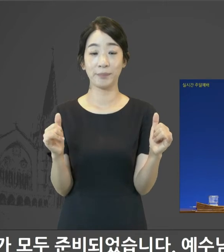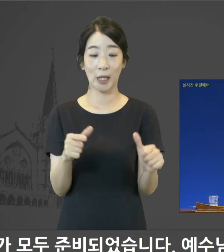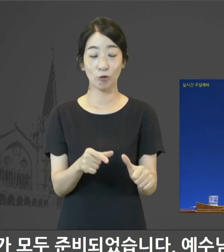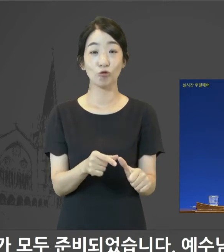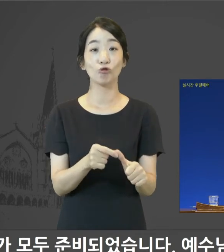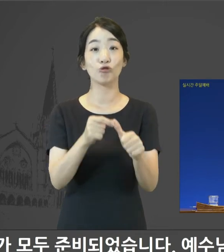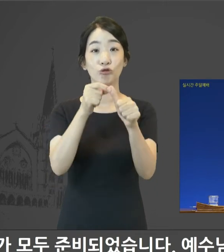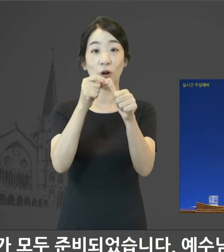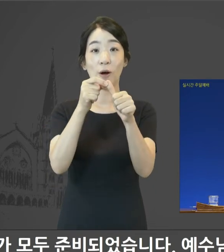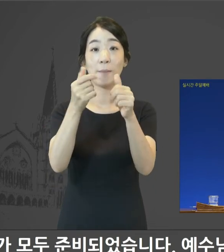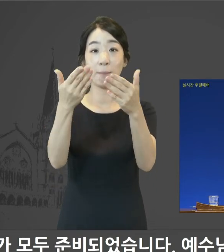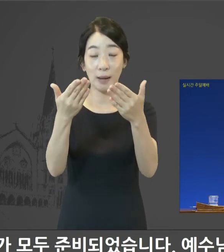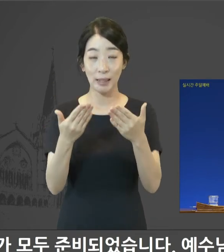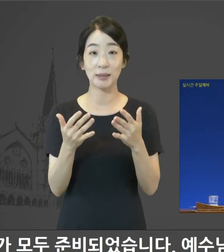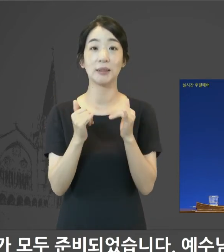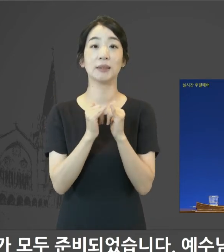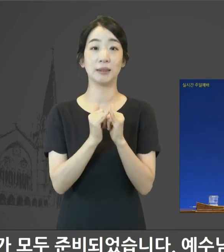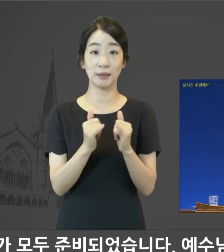구원받은 새 사람들입니다.